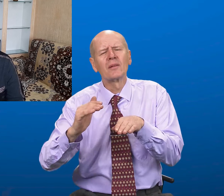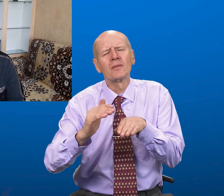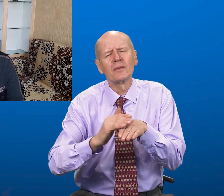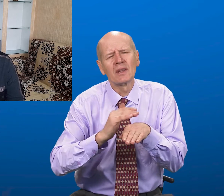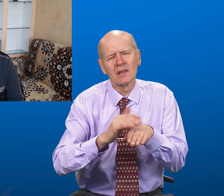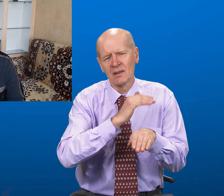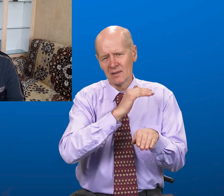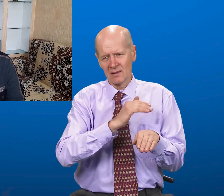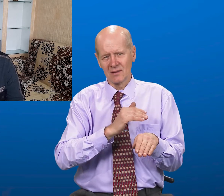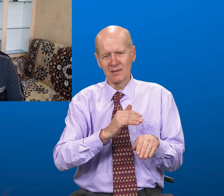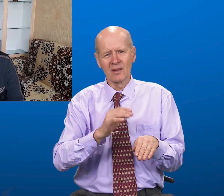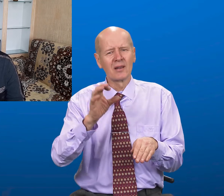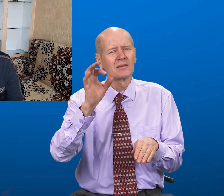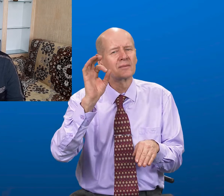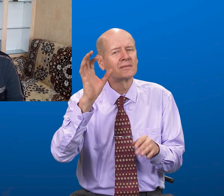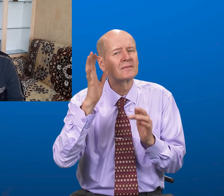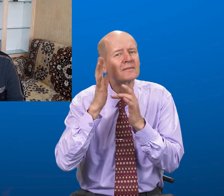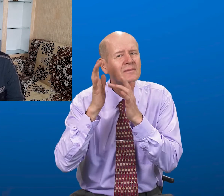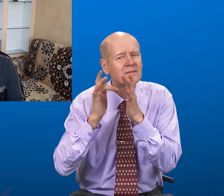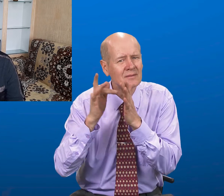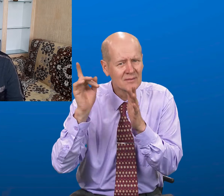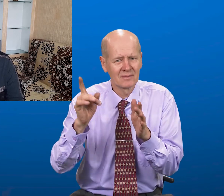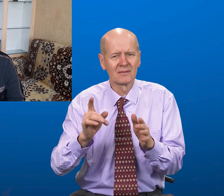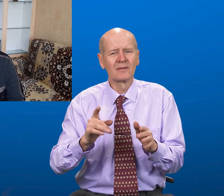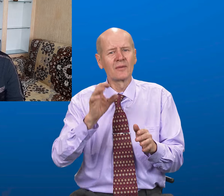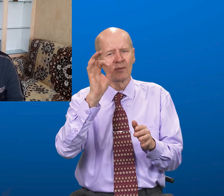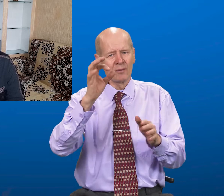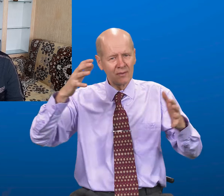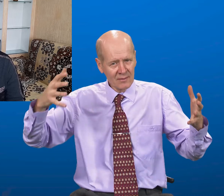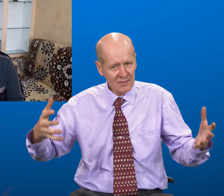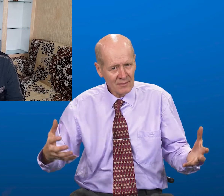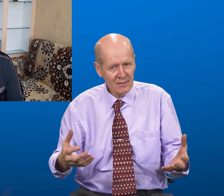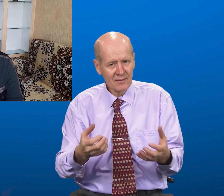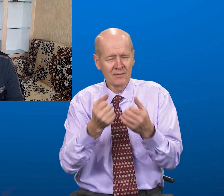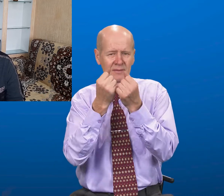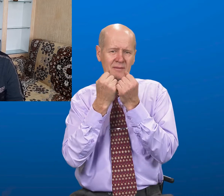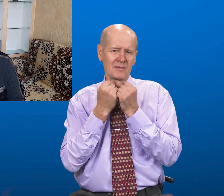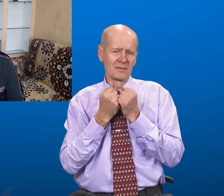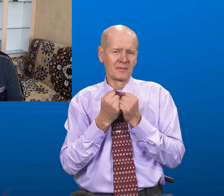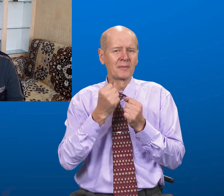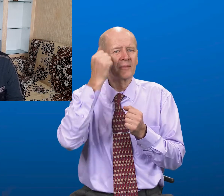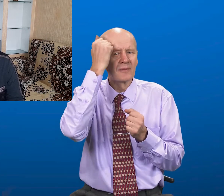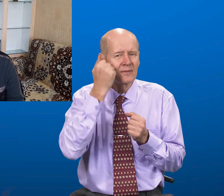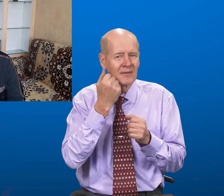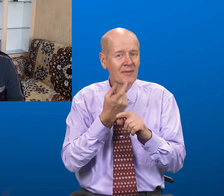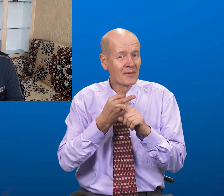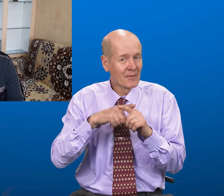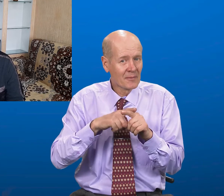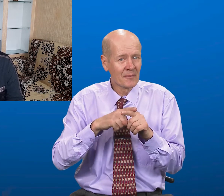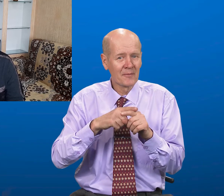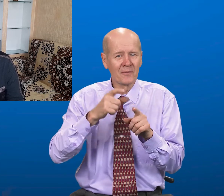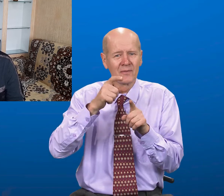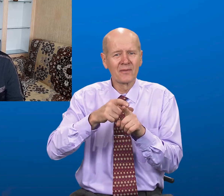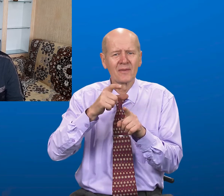свой народ, и о том, что наказание не будет вечным, о том, что Он обязательно их спасет. Именно благодаря